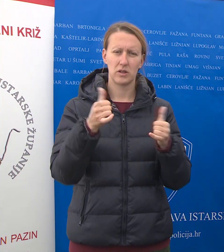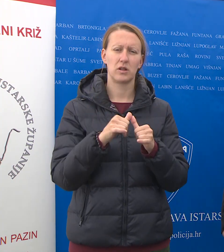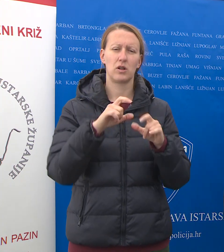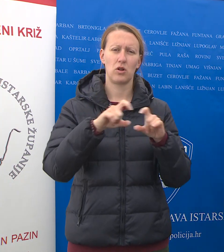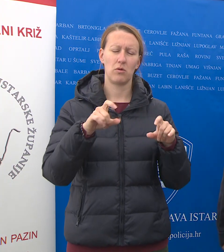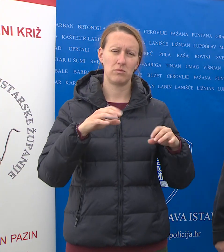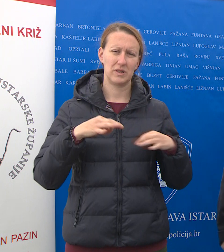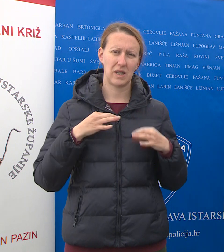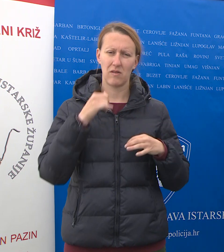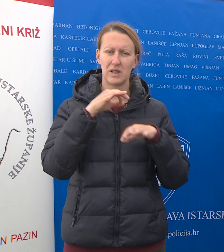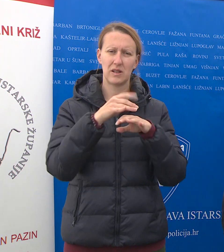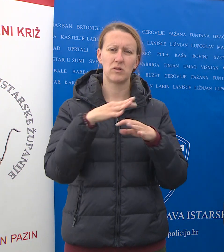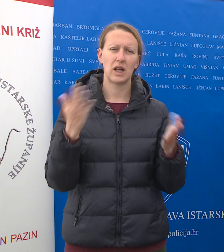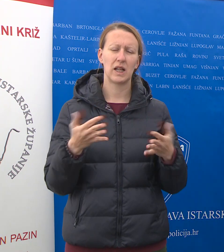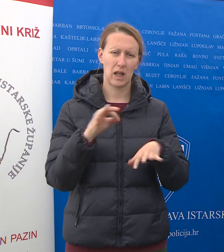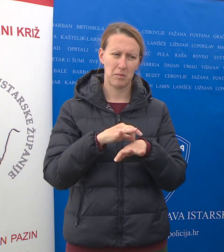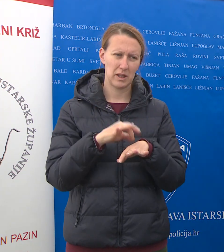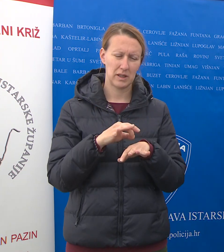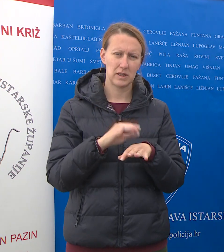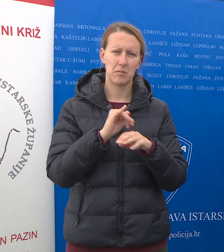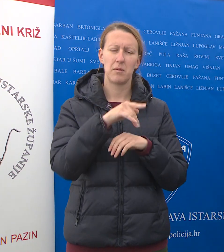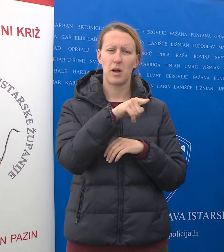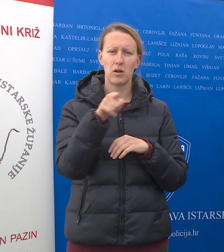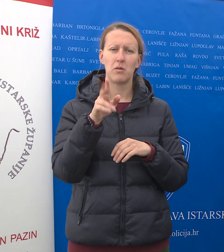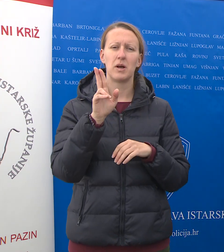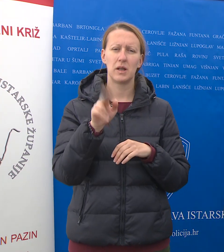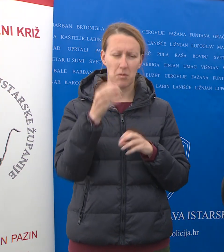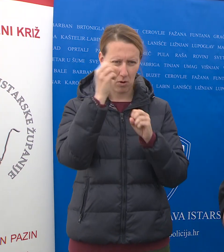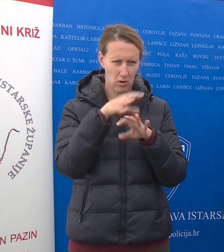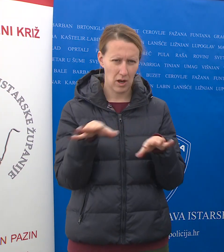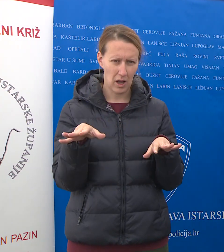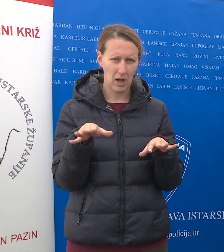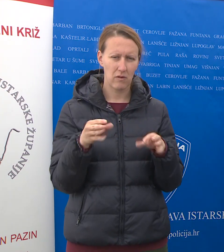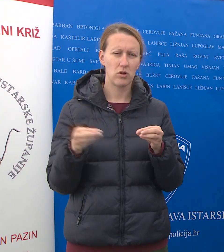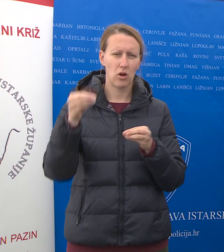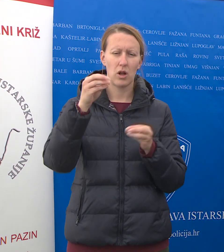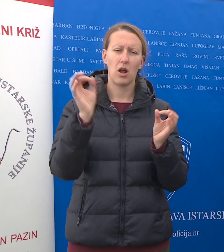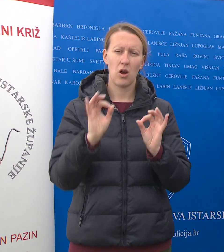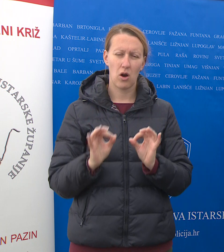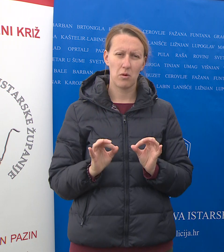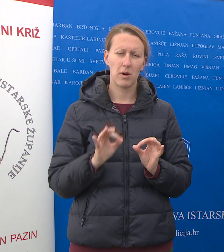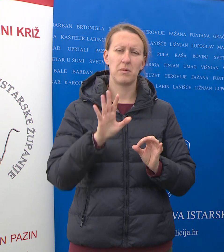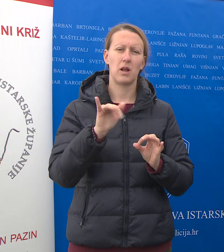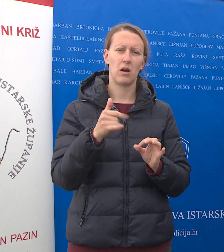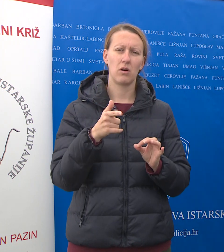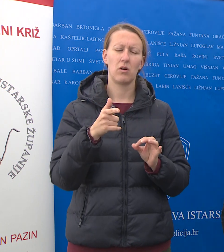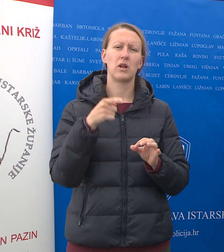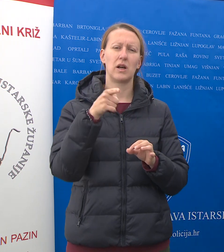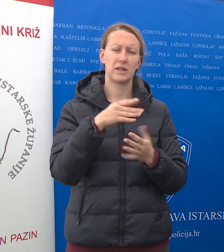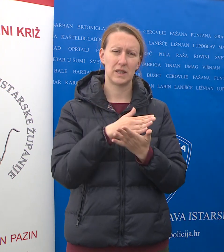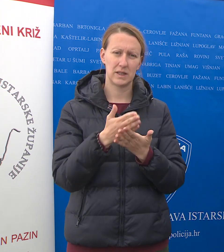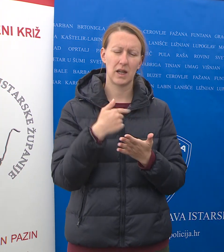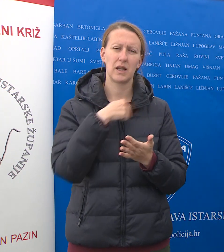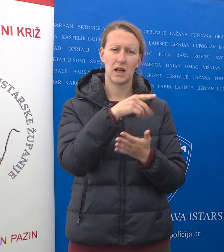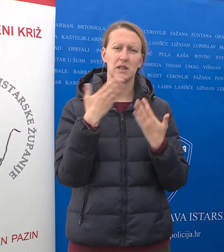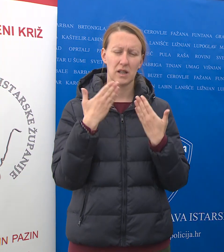Istarskim domovima zdravlja i Zavodu za hitnu medicinu. Prema tome imamo najavu dodatne opreme, tako da s te strane, evo